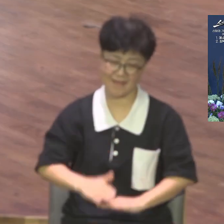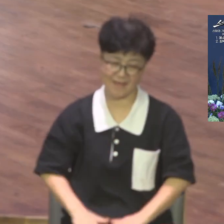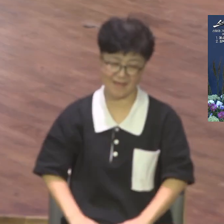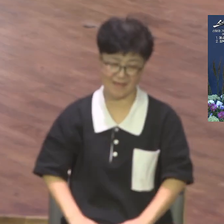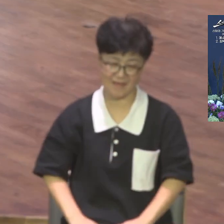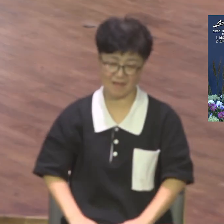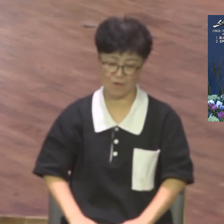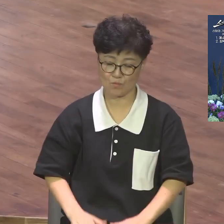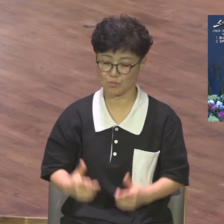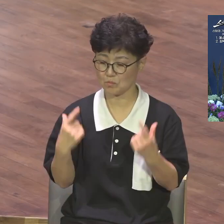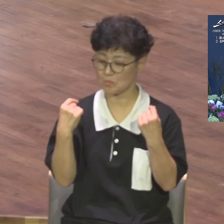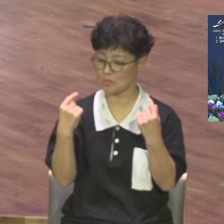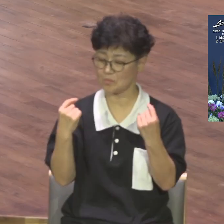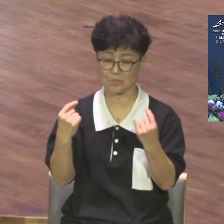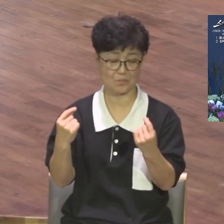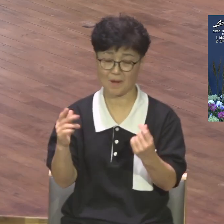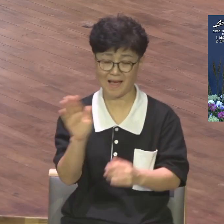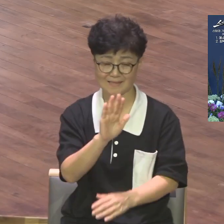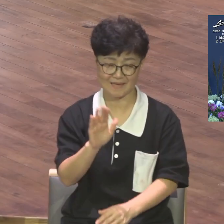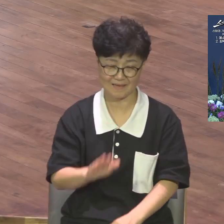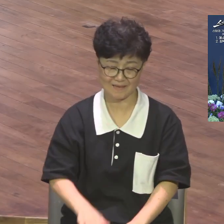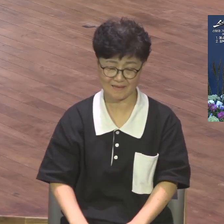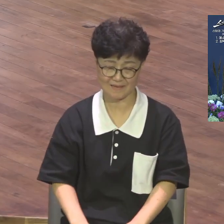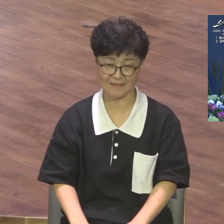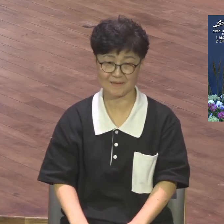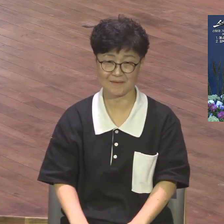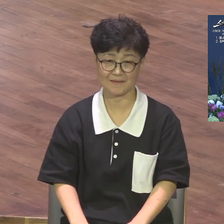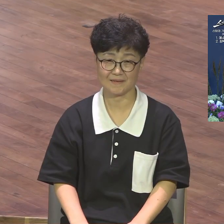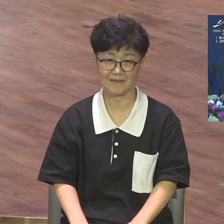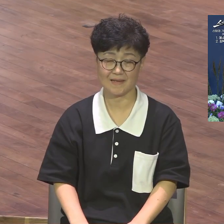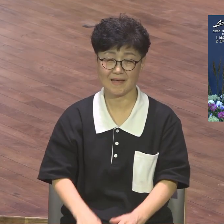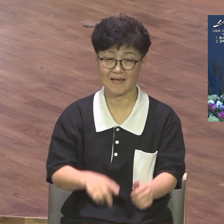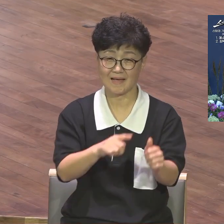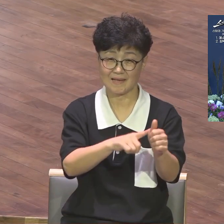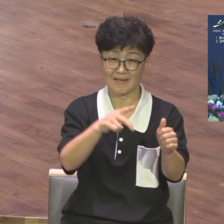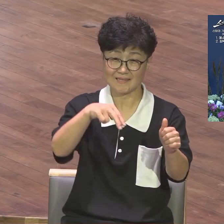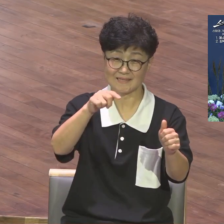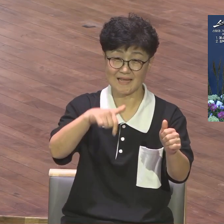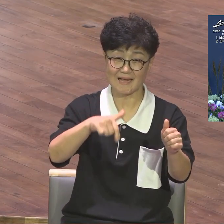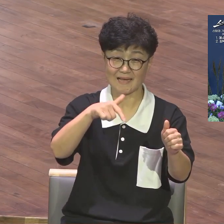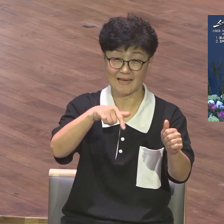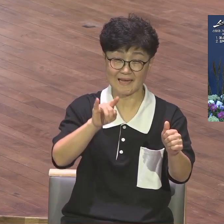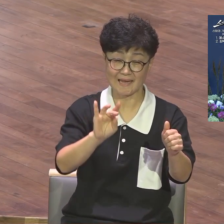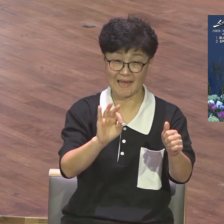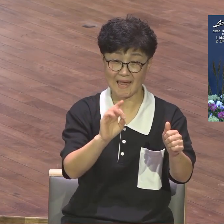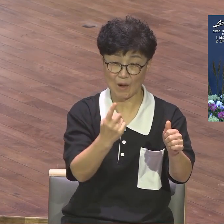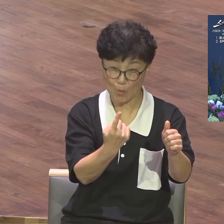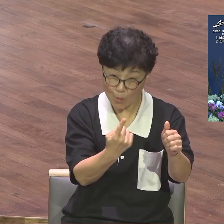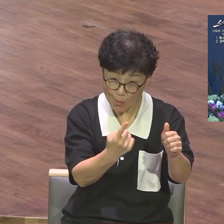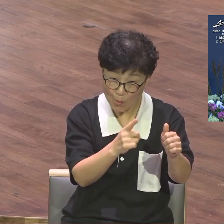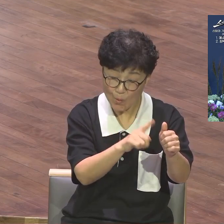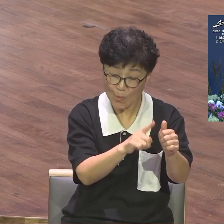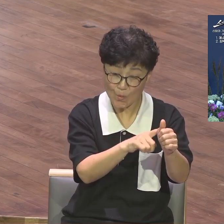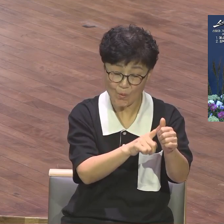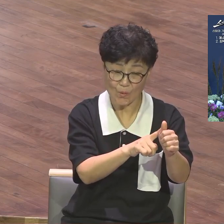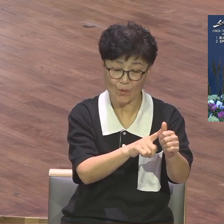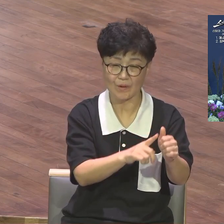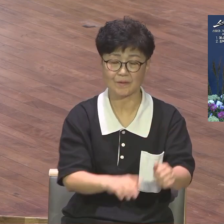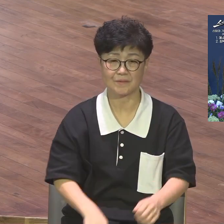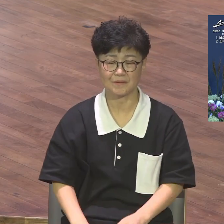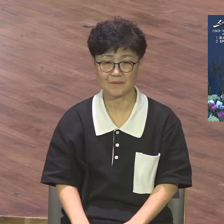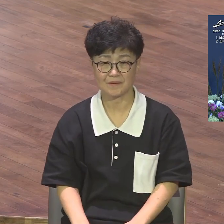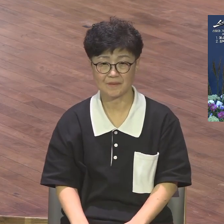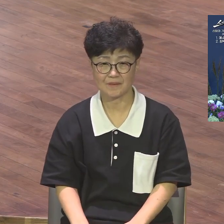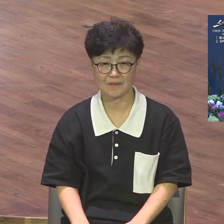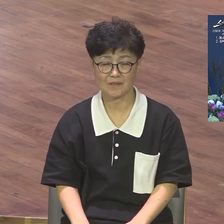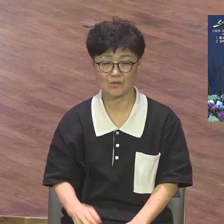것입니다. 하나님의 은혜를 입은 삭개오, 빌립보서 3장 7절 8절 바로 이 사도 바울의 고백처럼 전에